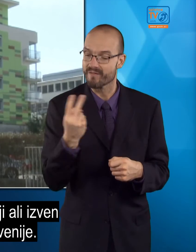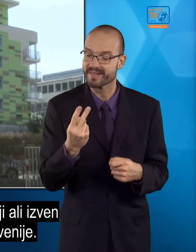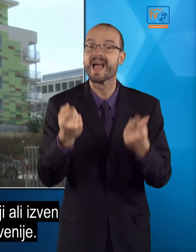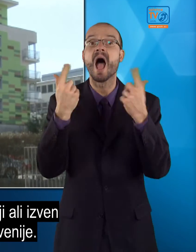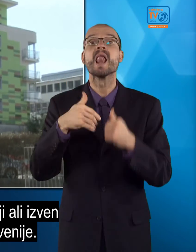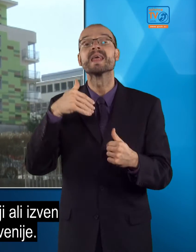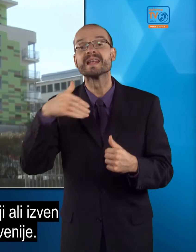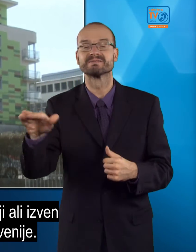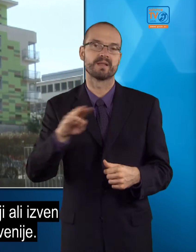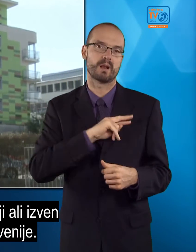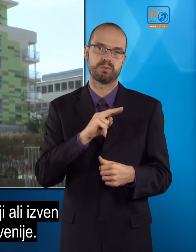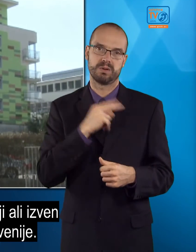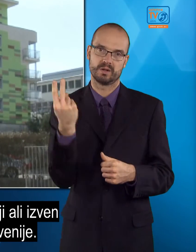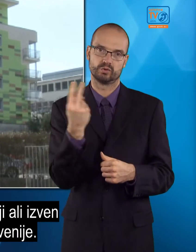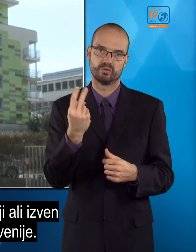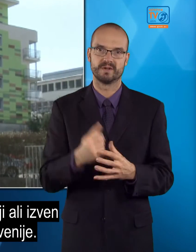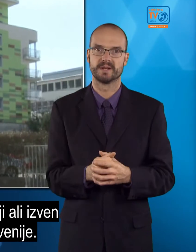Slovenije.